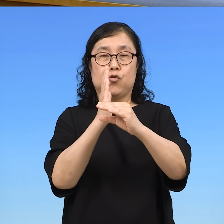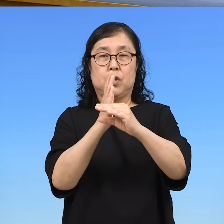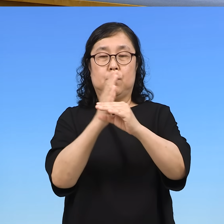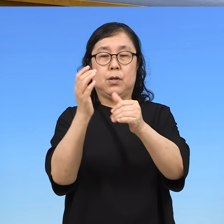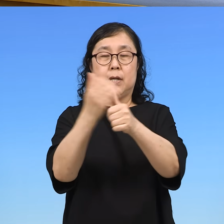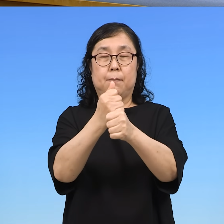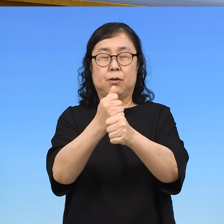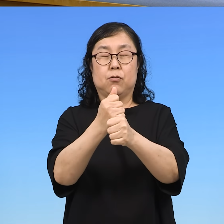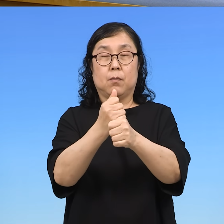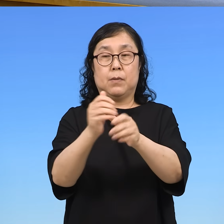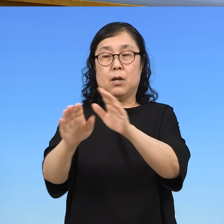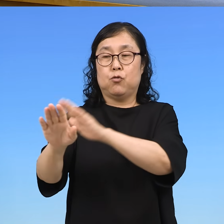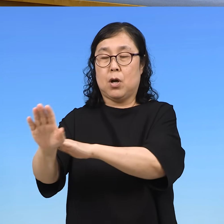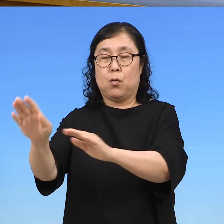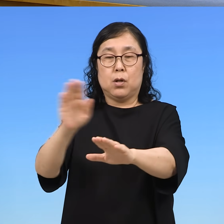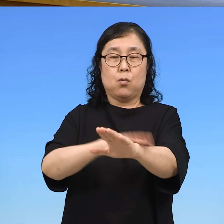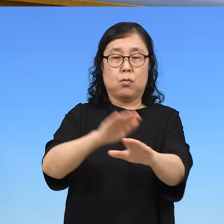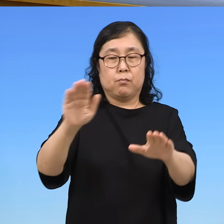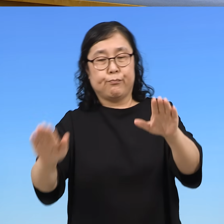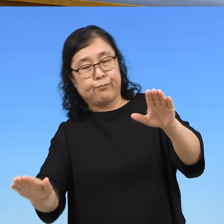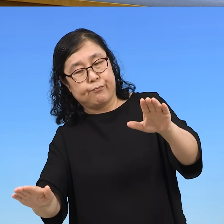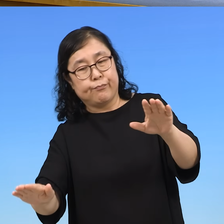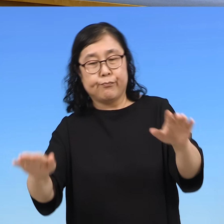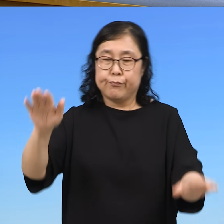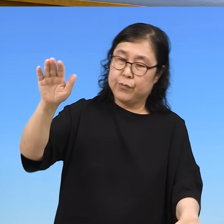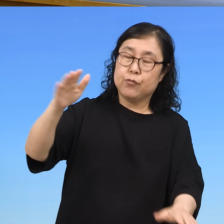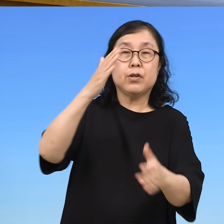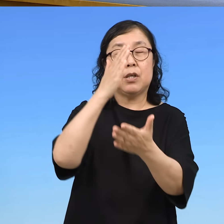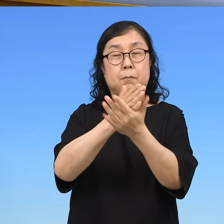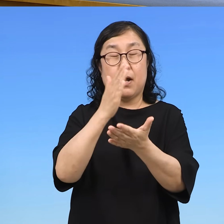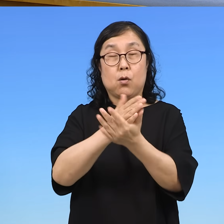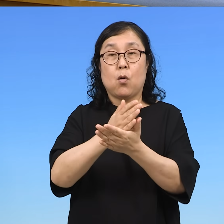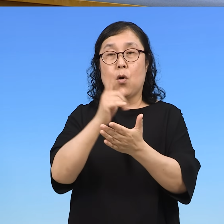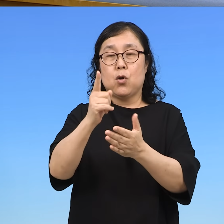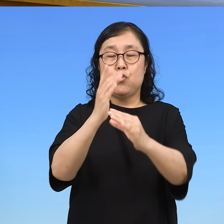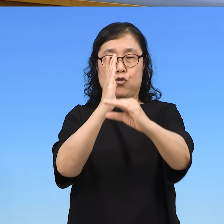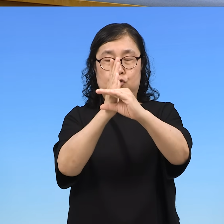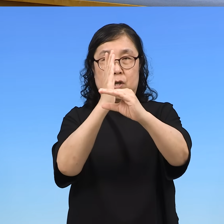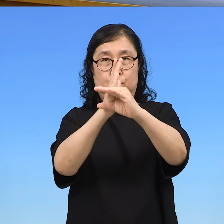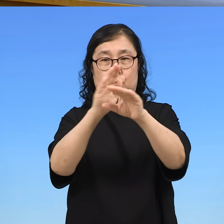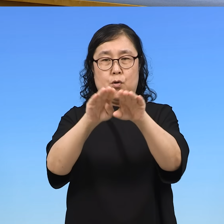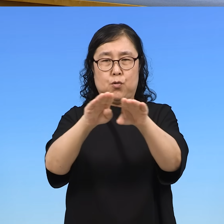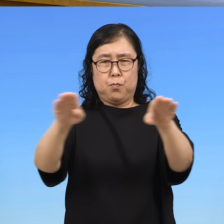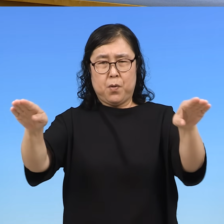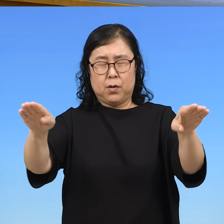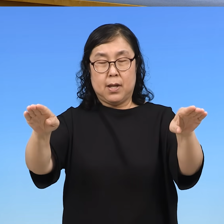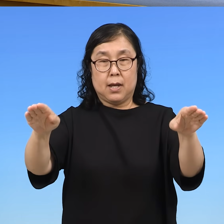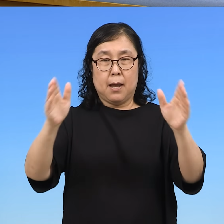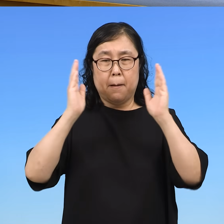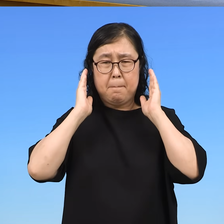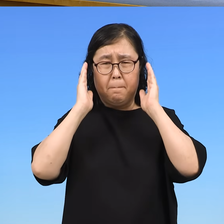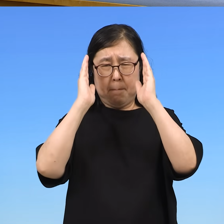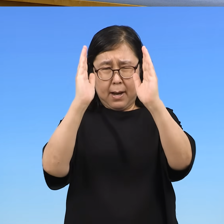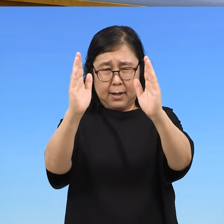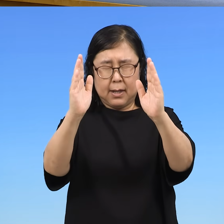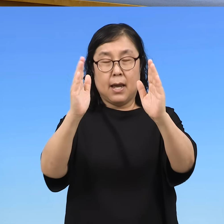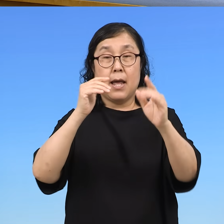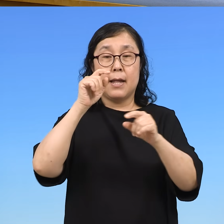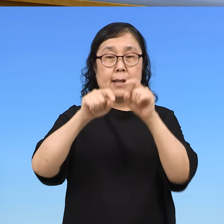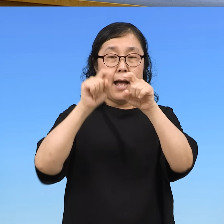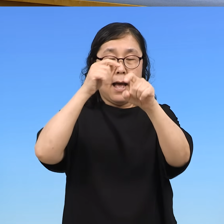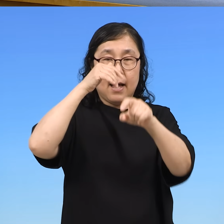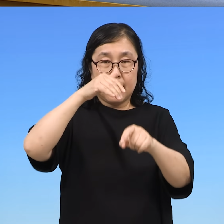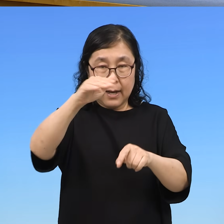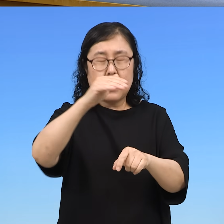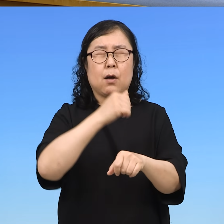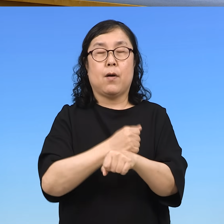중심 잡아주는 거 아닙니까? 좌로나 우로나 치우치지 말고 그 길을 향하여 가거라. 세 번역으로 이렇게 되어